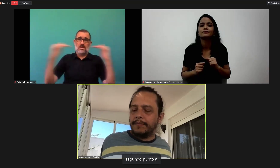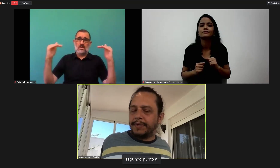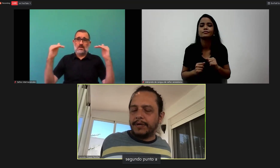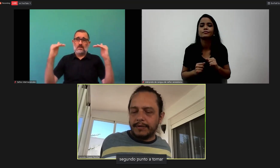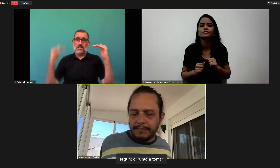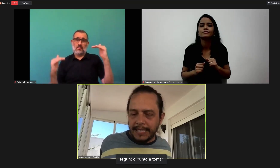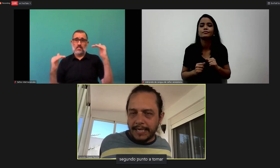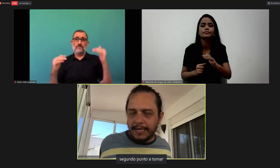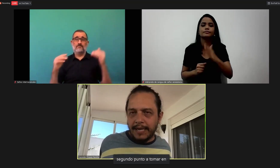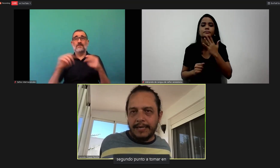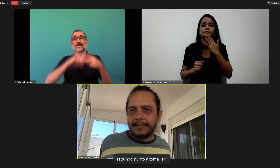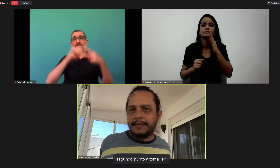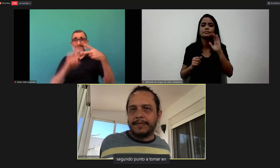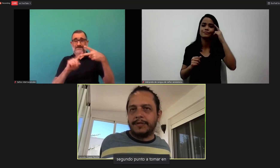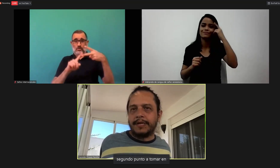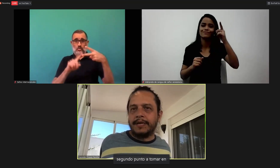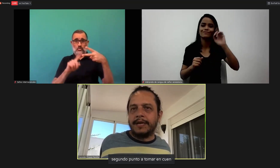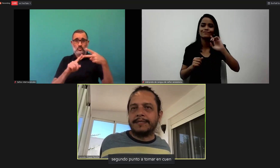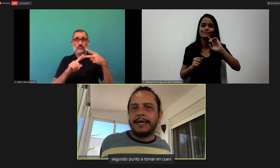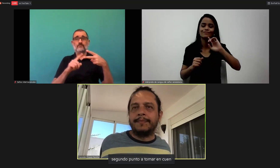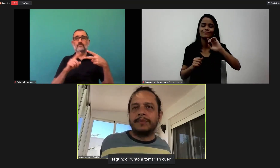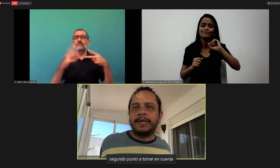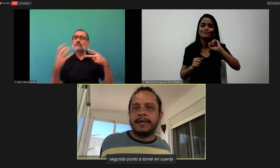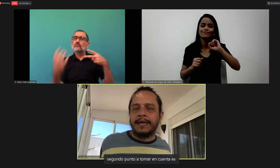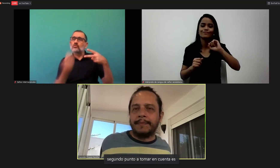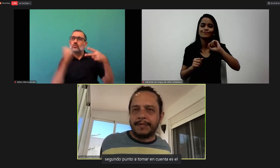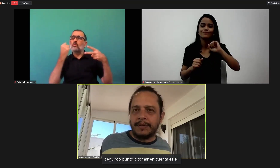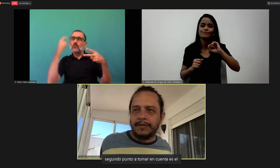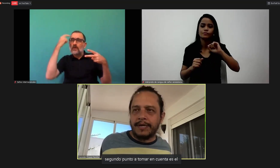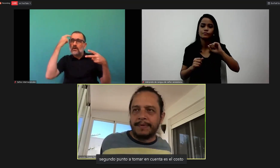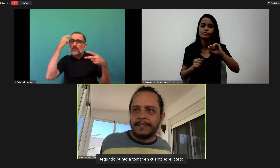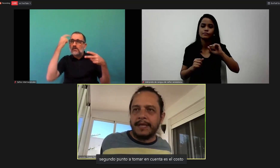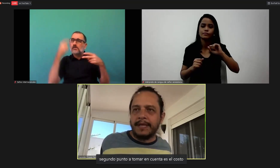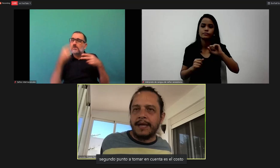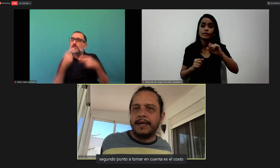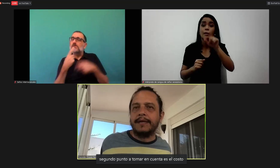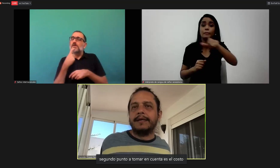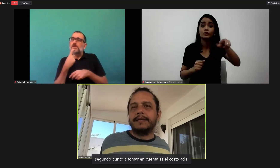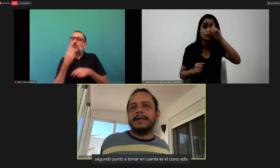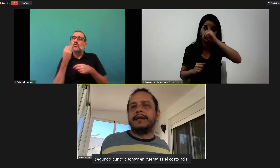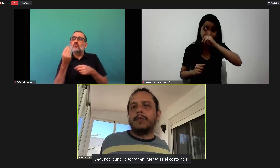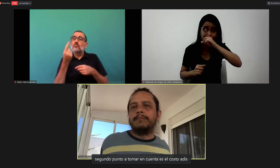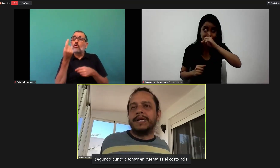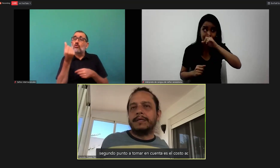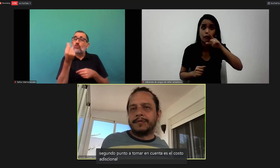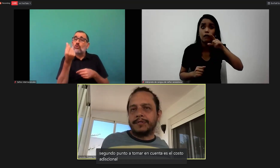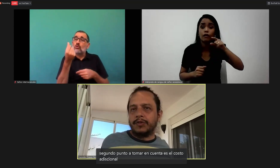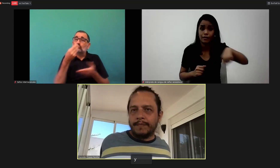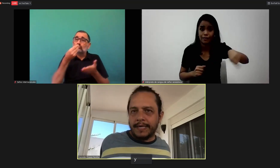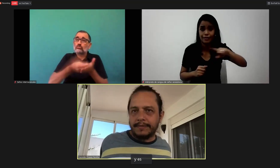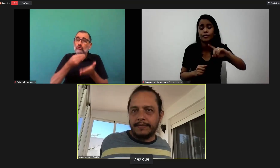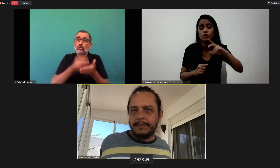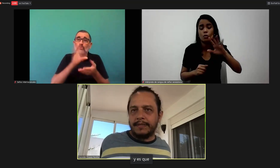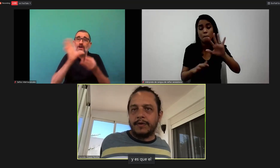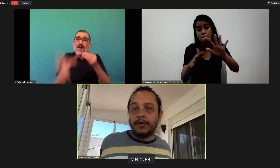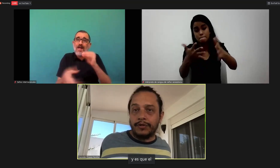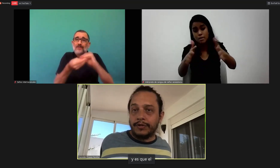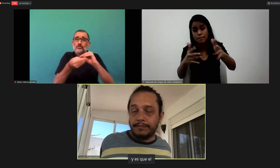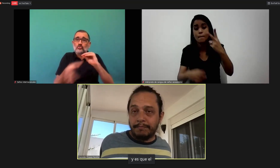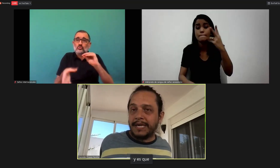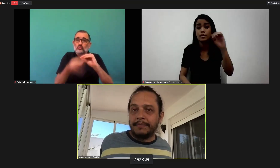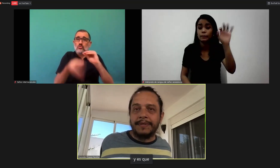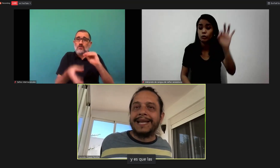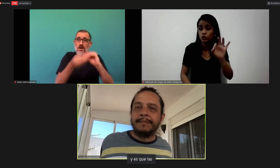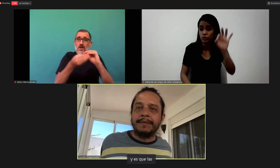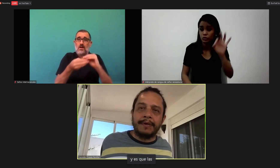diferente, pero en general las estimaciones generales apuntan a que las personas con discapacidad tienen un 20% más de